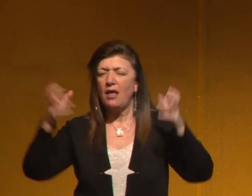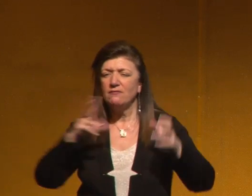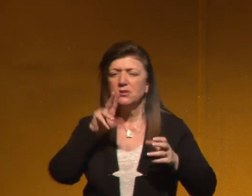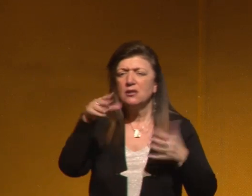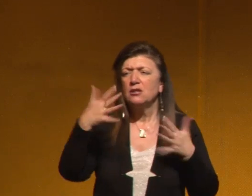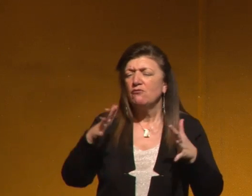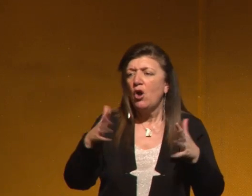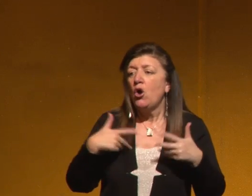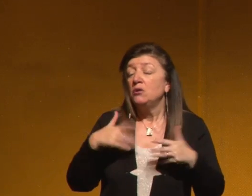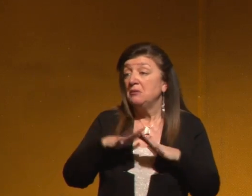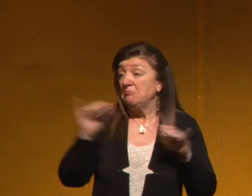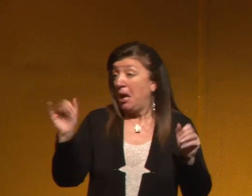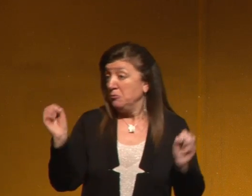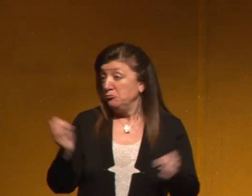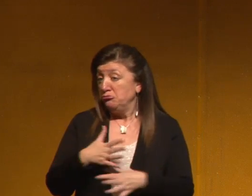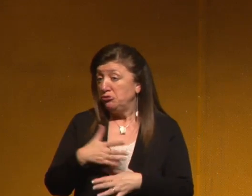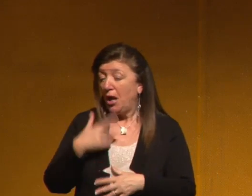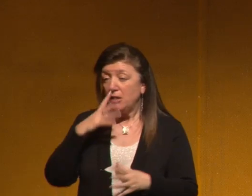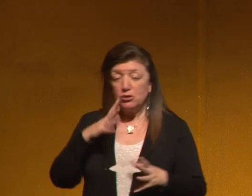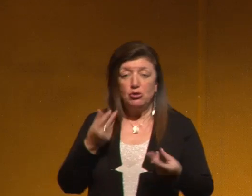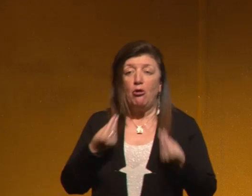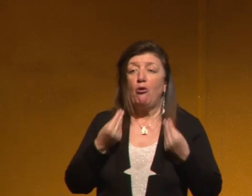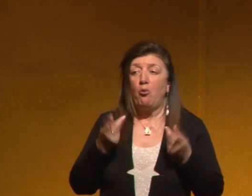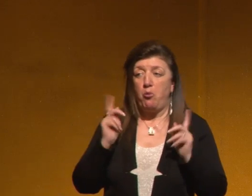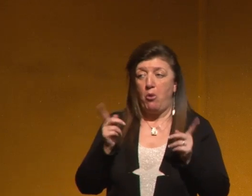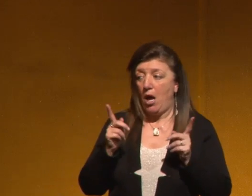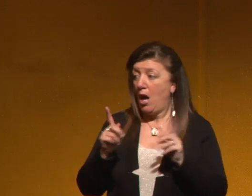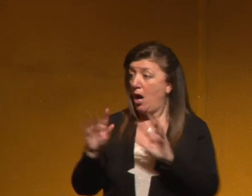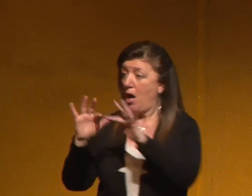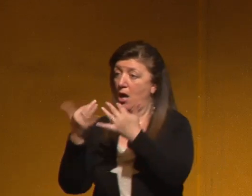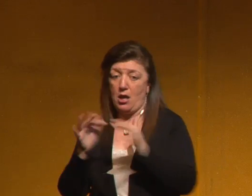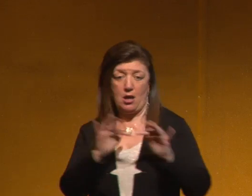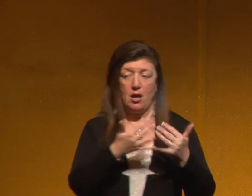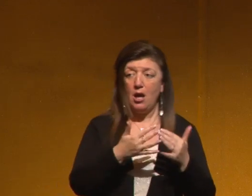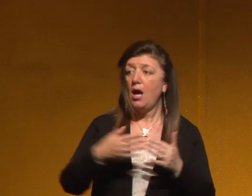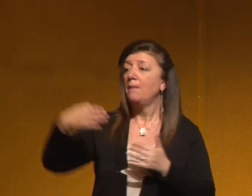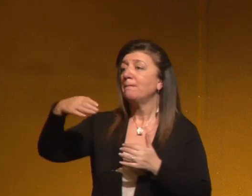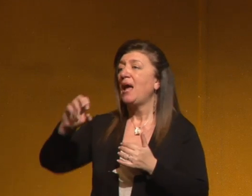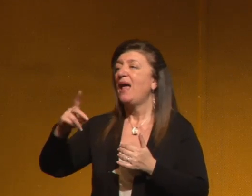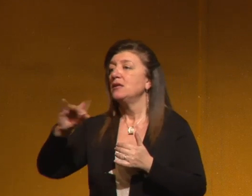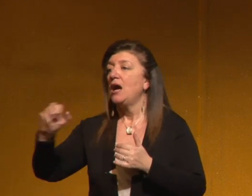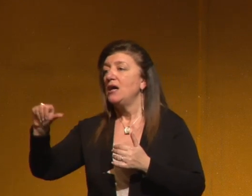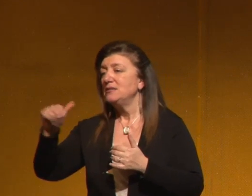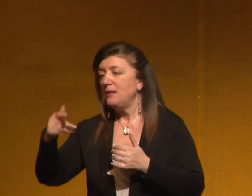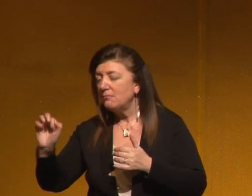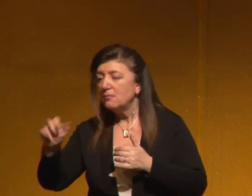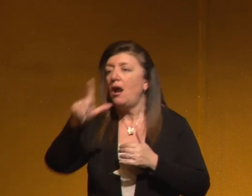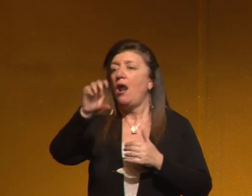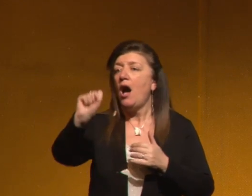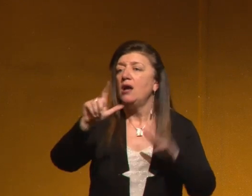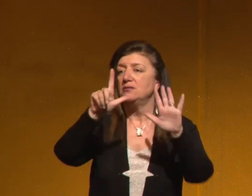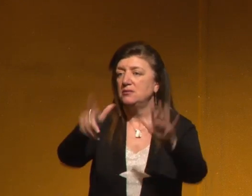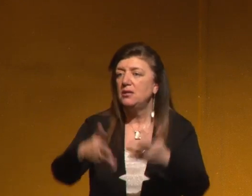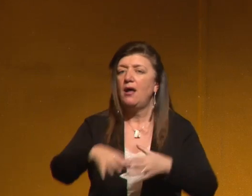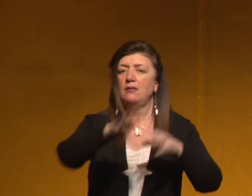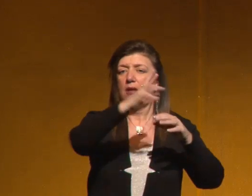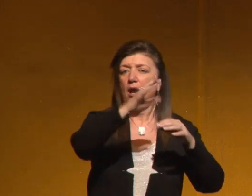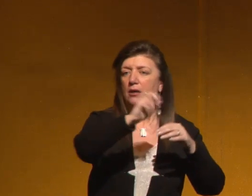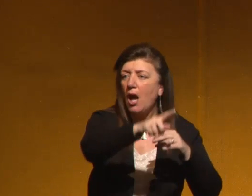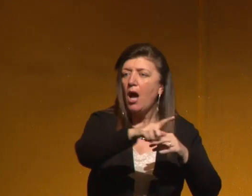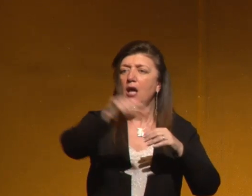capitato quasi mai di mettere insieme mediaset la7 sky la rai un